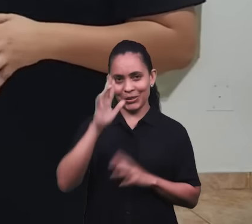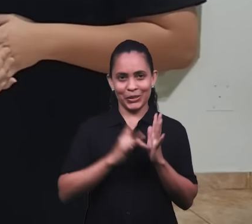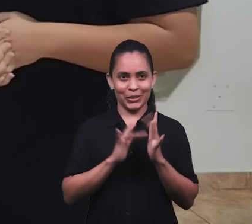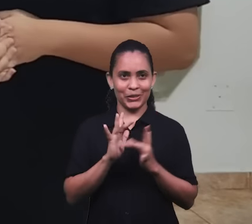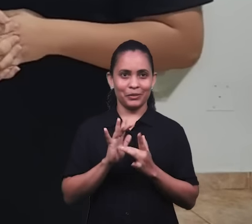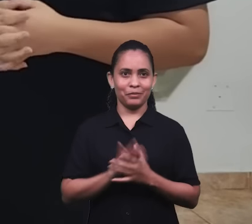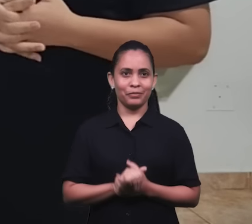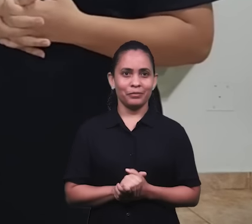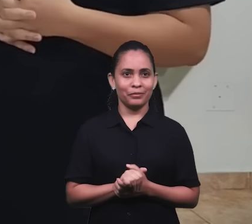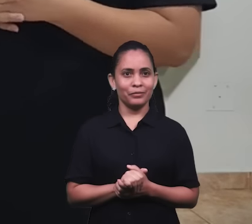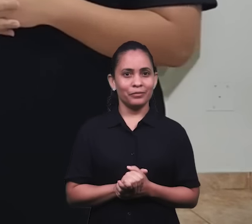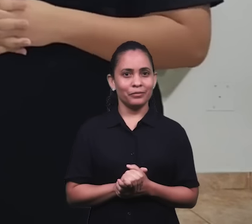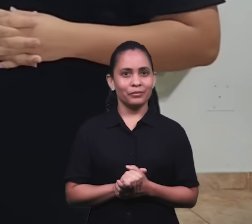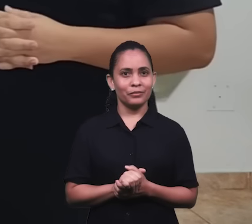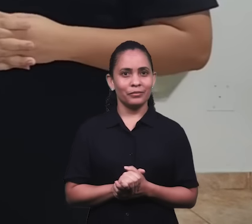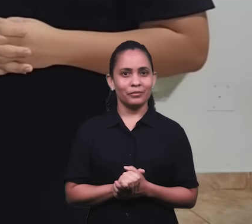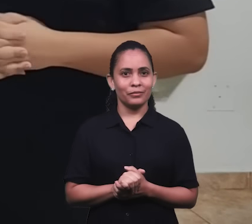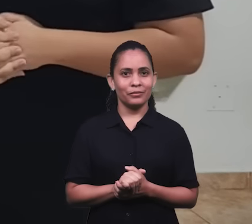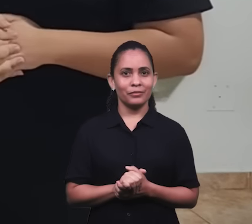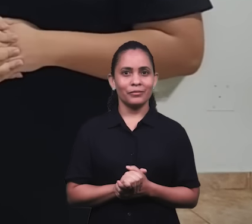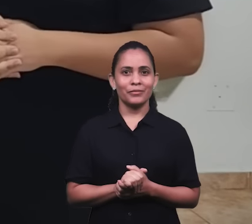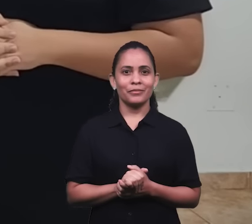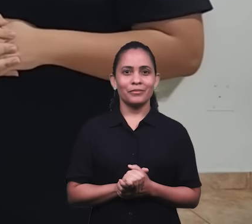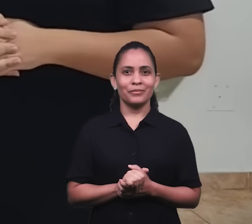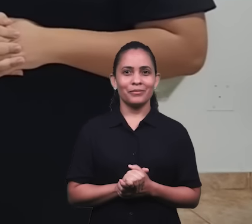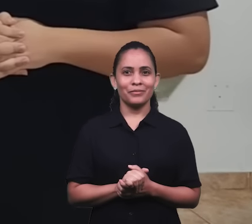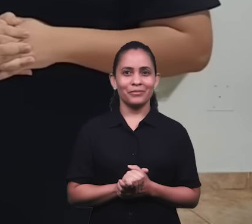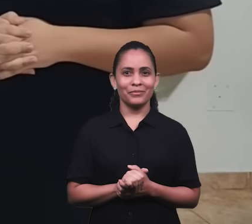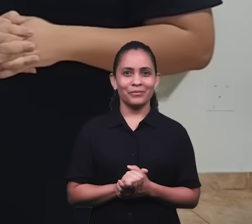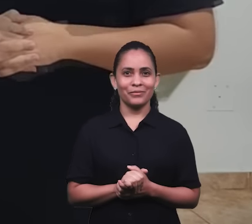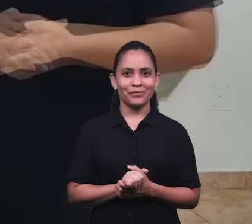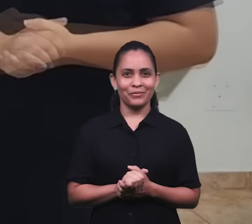el servicio que el Señor nos da.